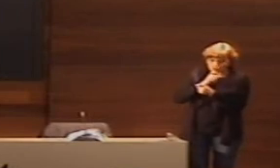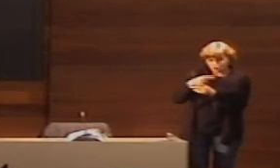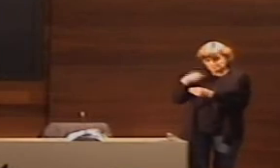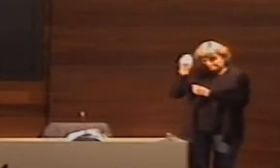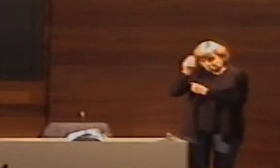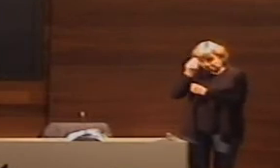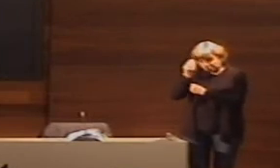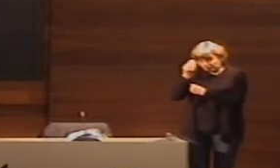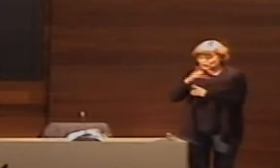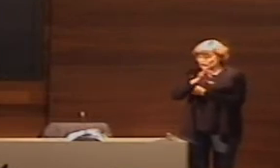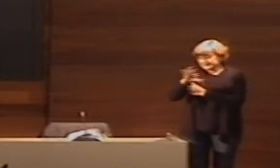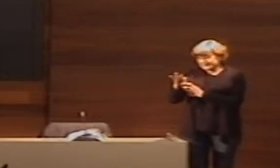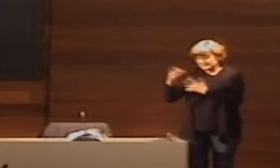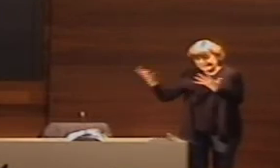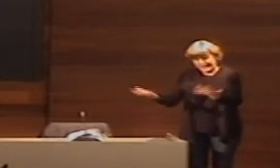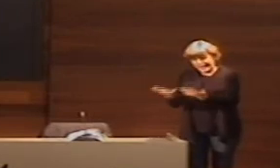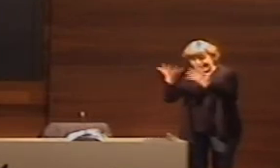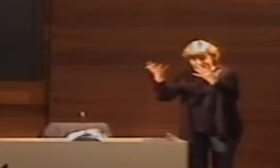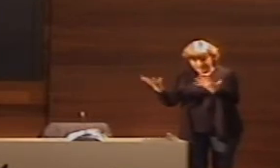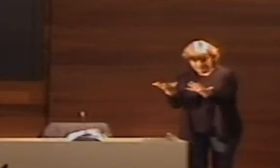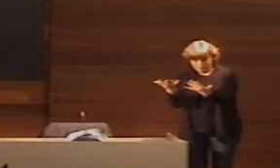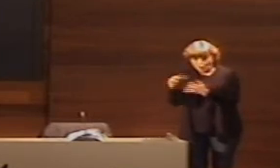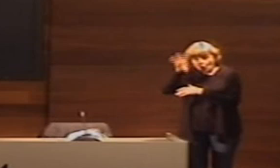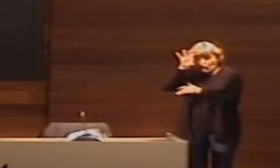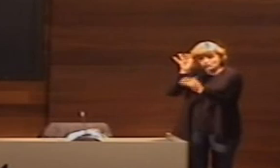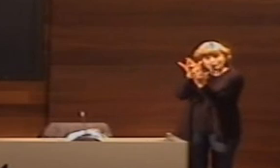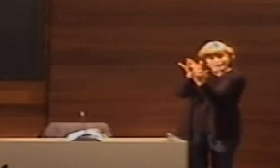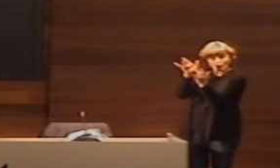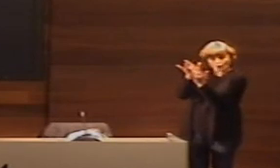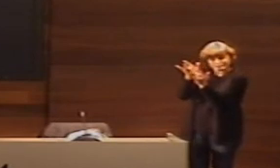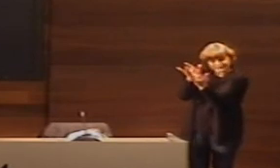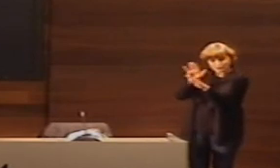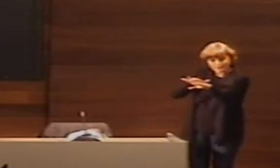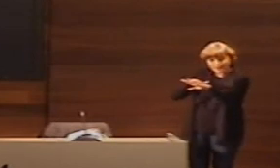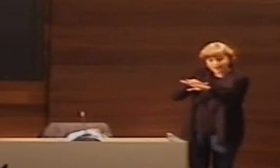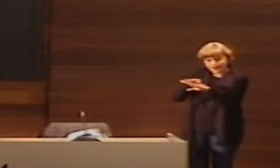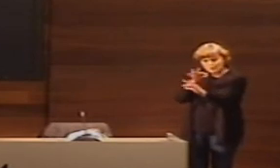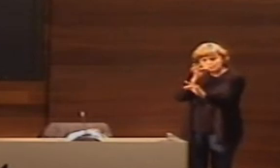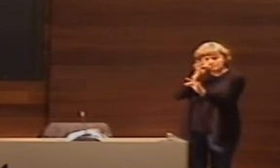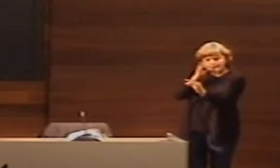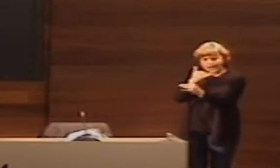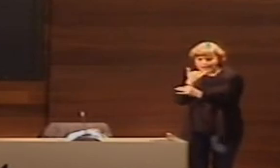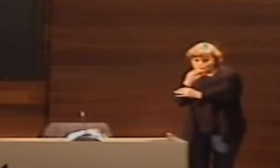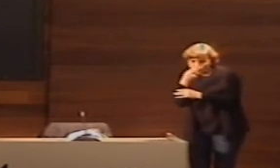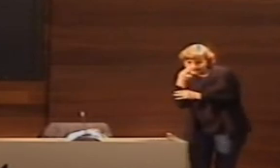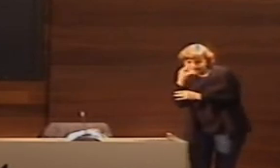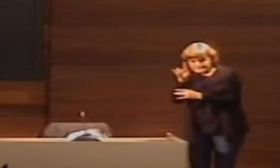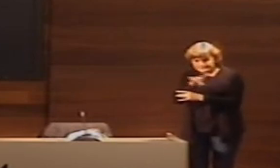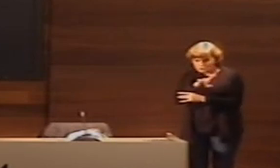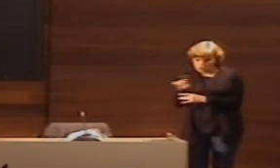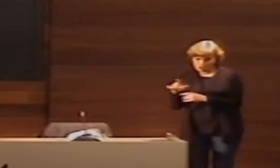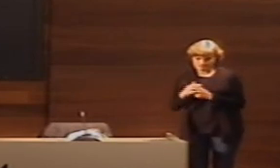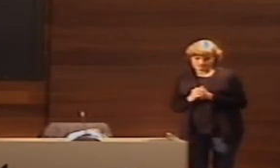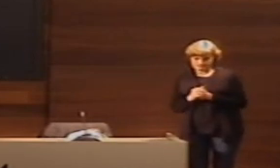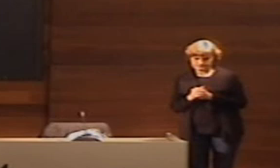que Donosti se pusiera en contacto con Ikastol en el Carteac para que pudiera ver si le interesa algo, se puede adecuar